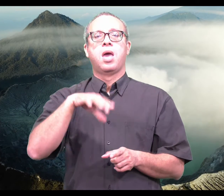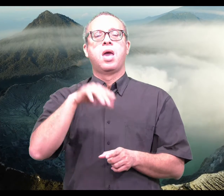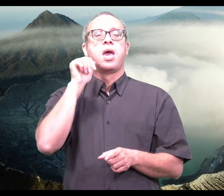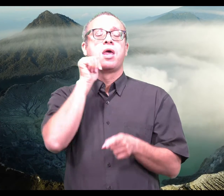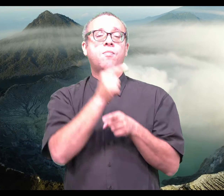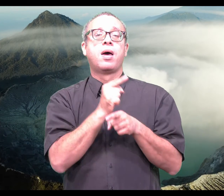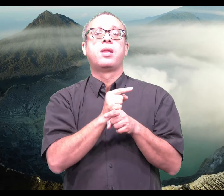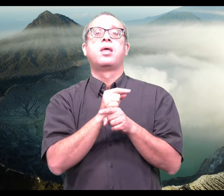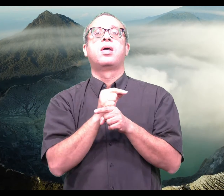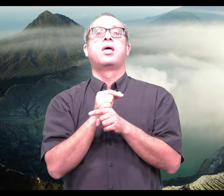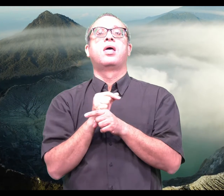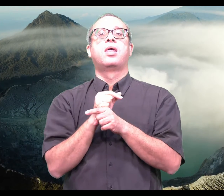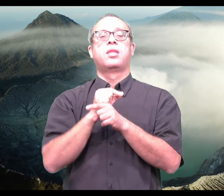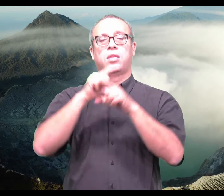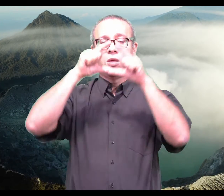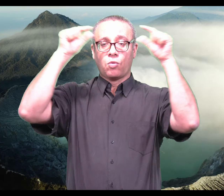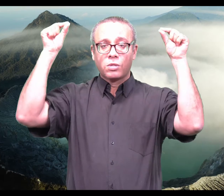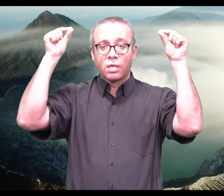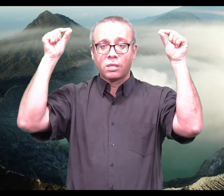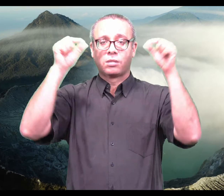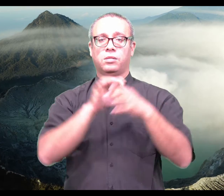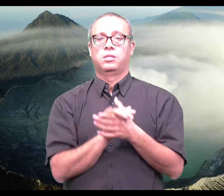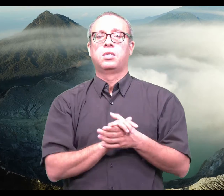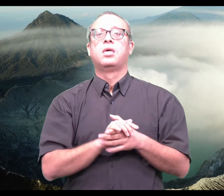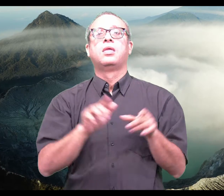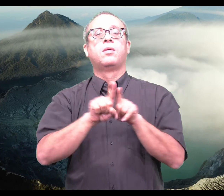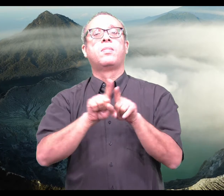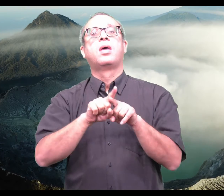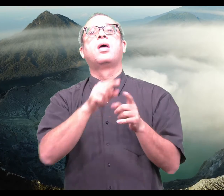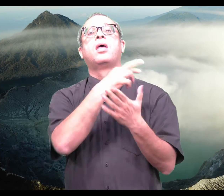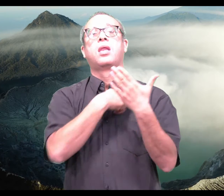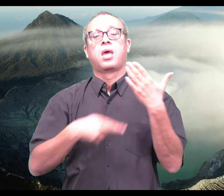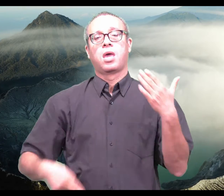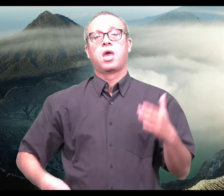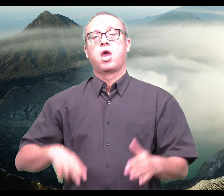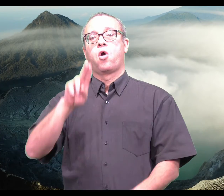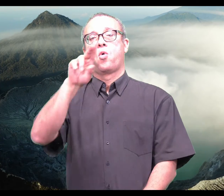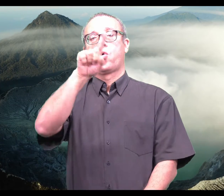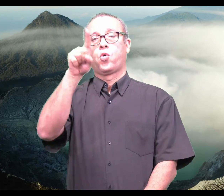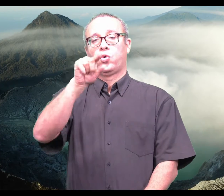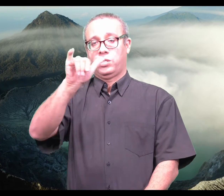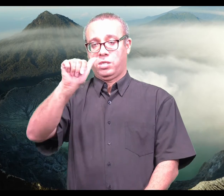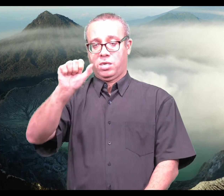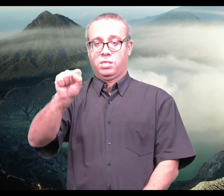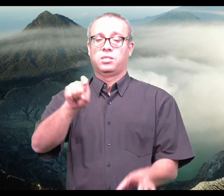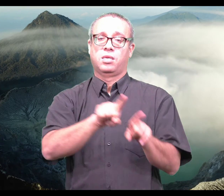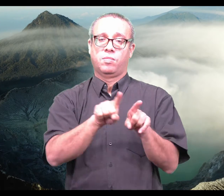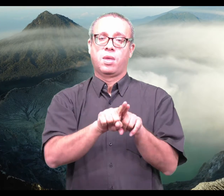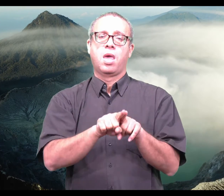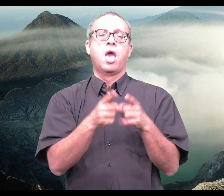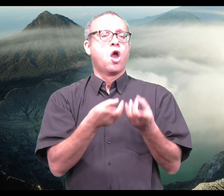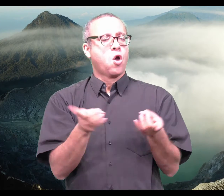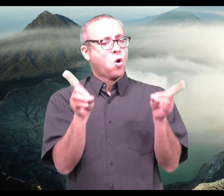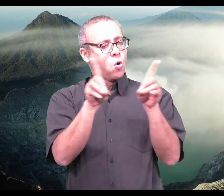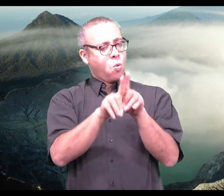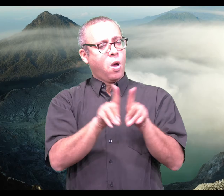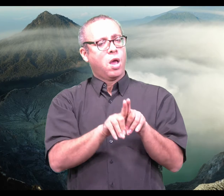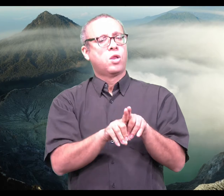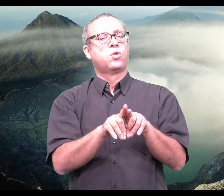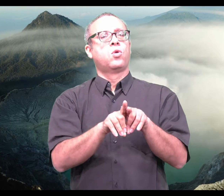en 2 de Crónicas capítulo 26, versículos 16 al 23. De igual manera, cuando un leproso era sanado, se entendía